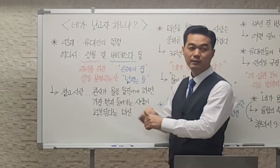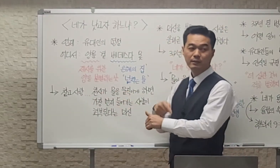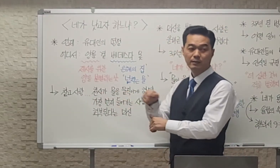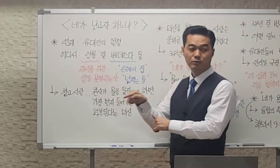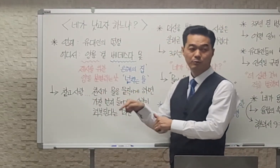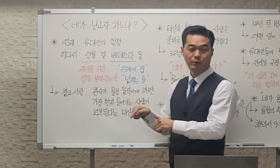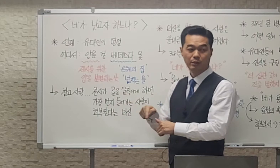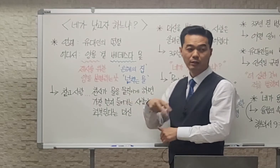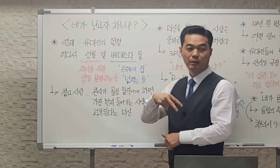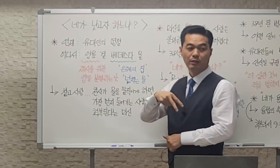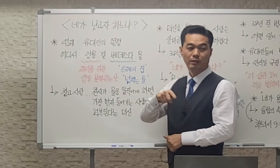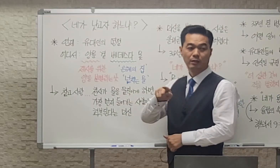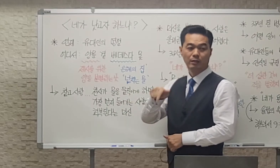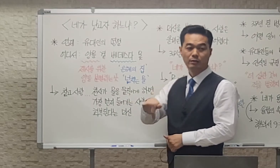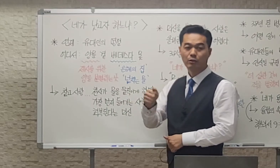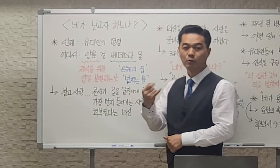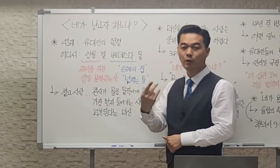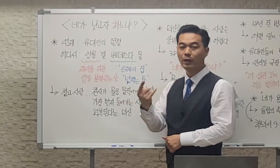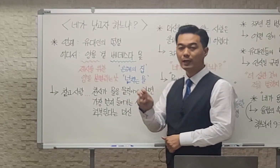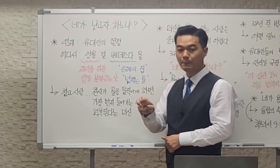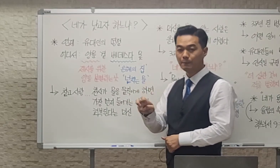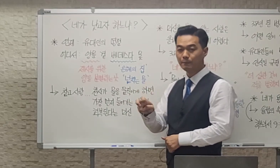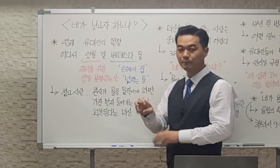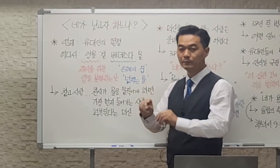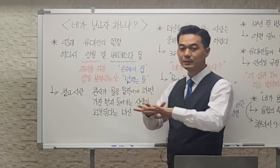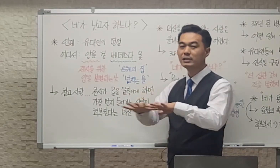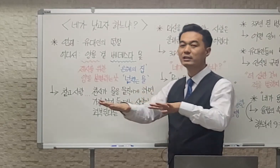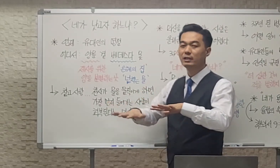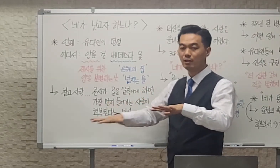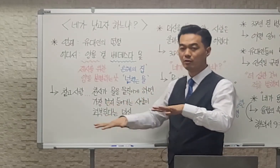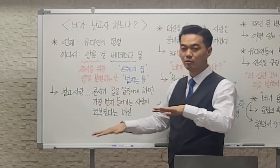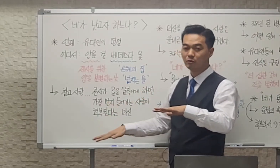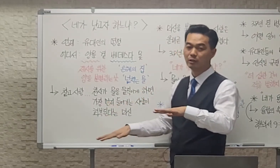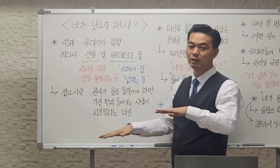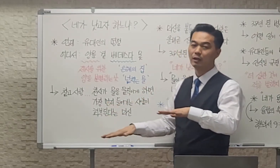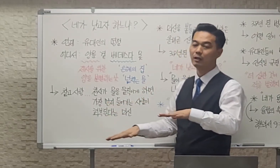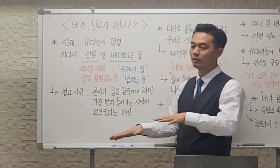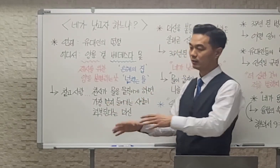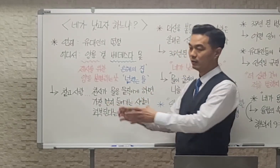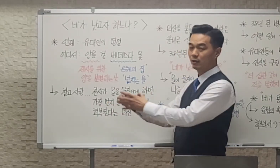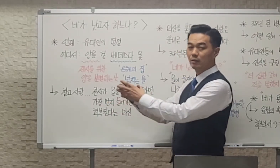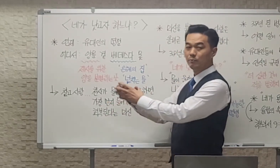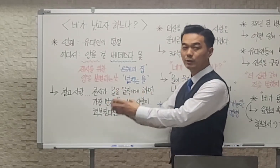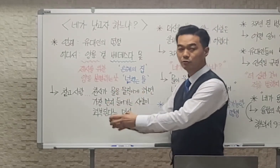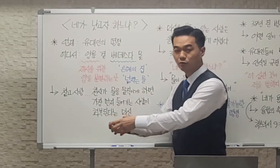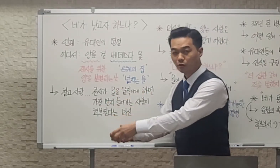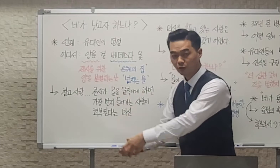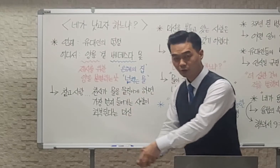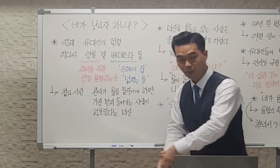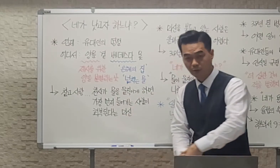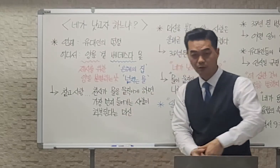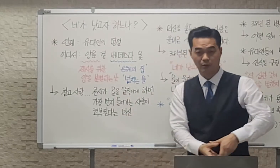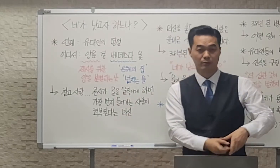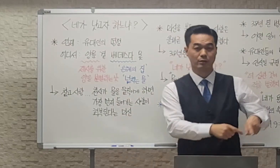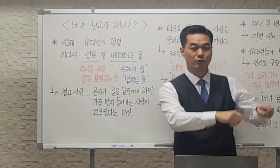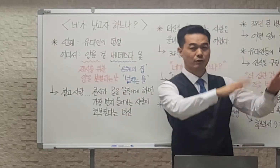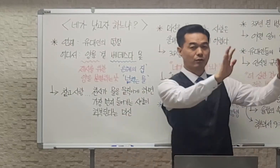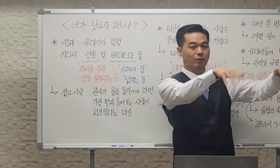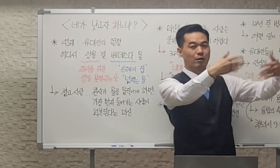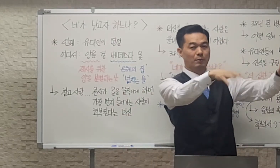이 주변이 석회암 지질이에요. 그러니까 밑으로 연결이 되면 이쪽에서